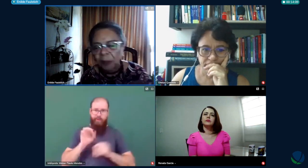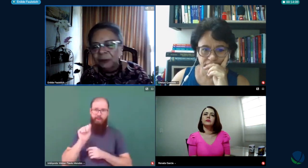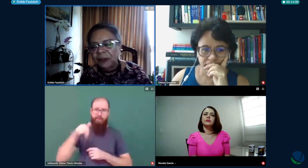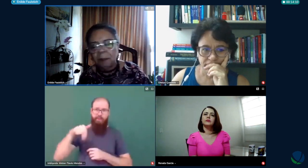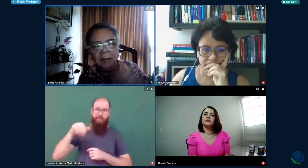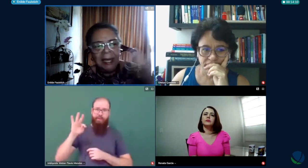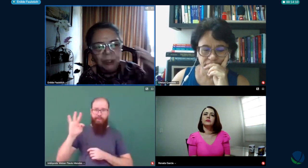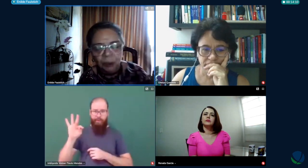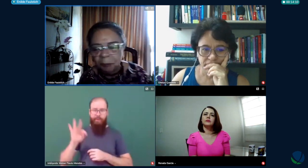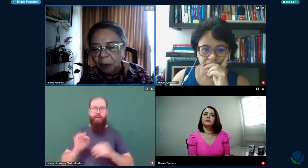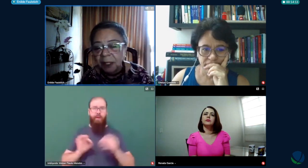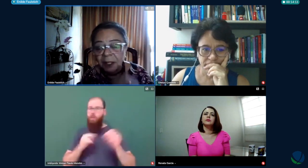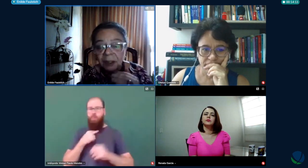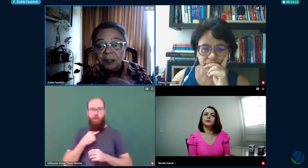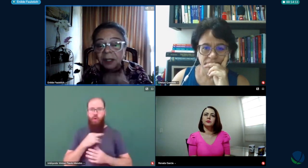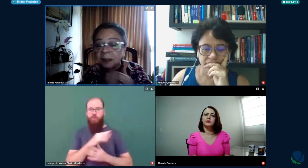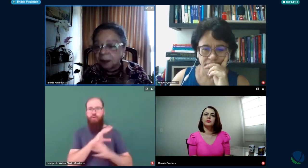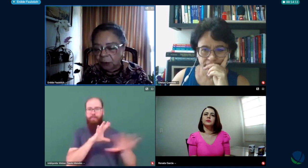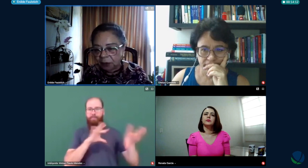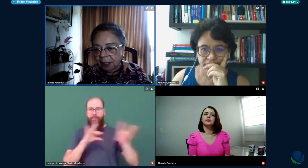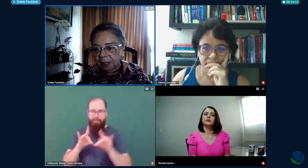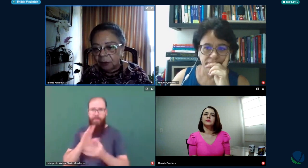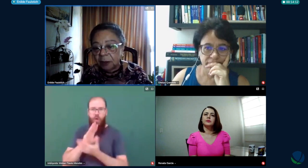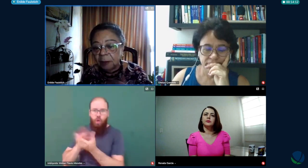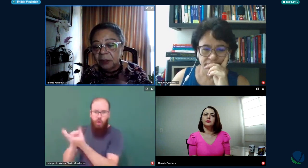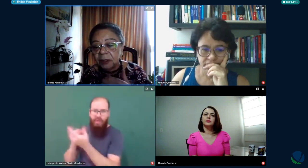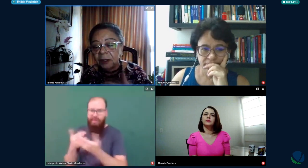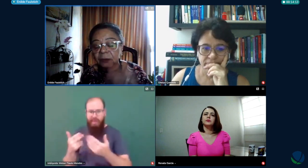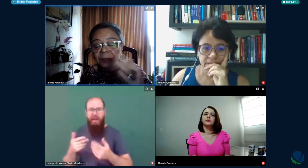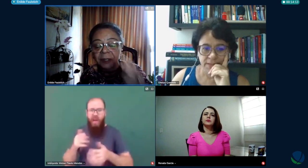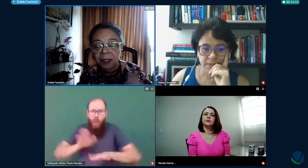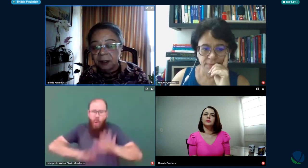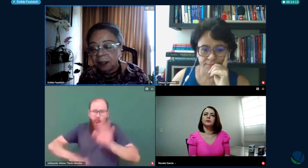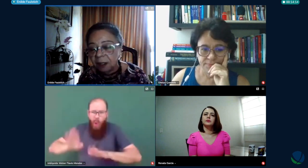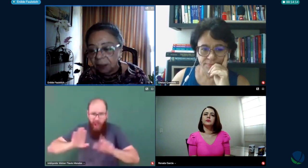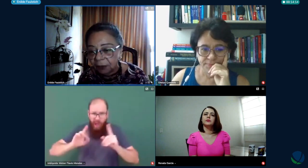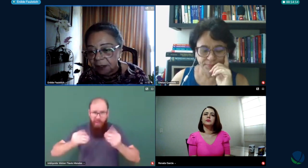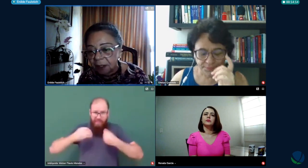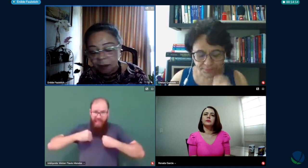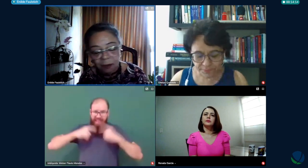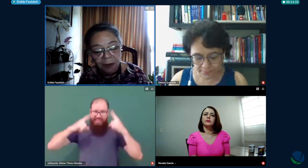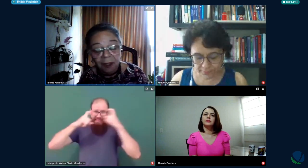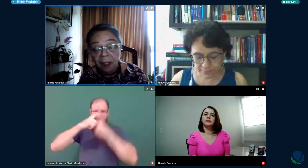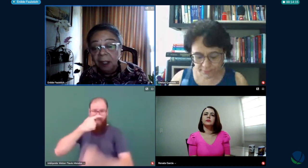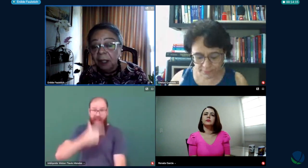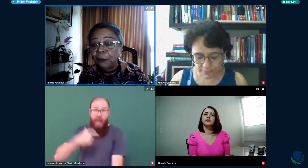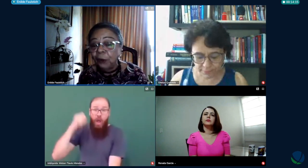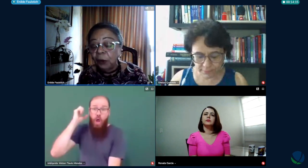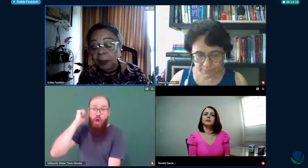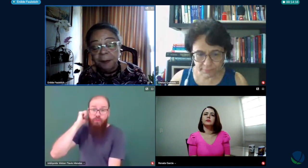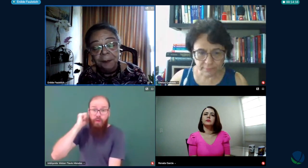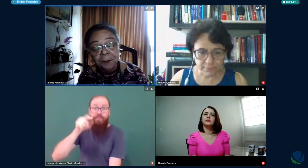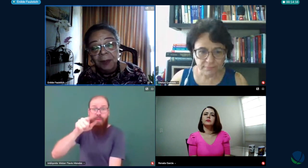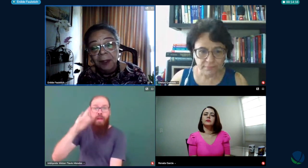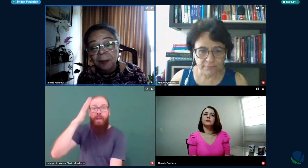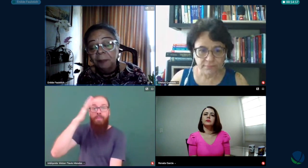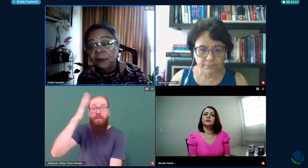não pode fazer plágio, não pode. Então, tem tanto cuidado, imagina você ainda ter que fazer isso. E